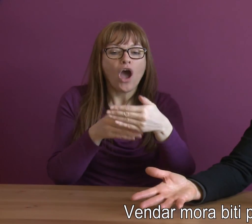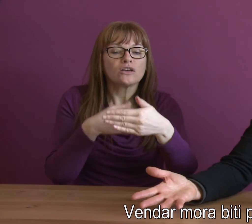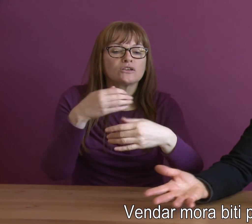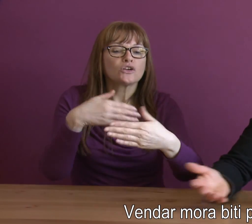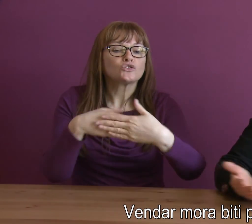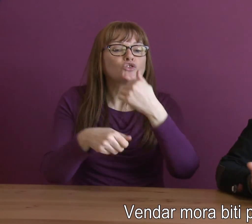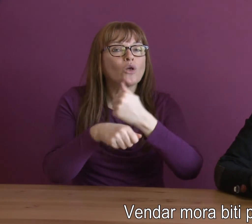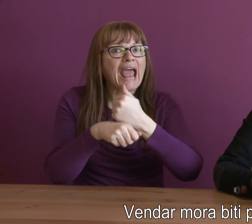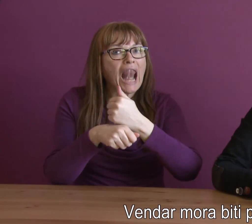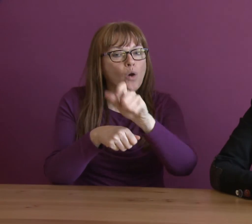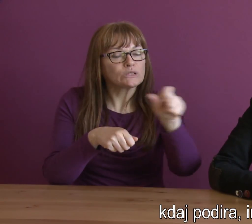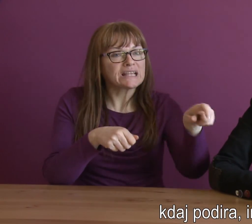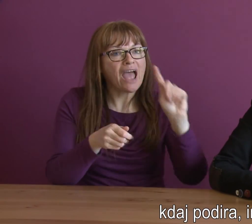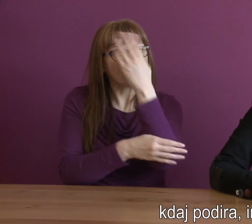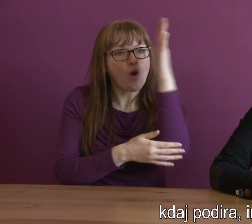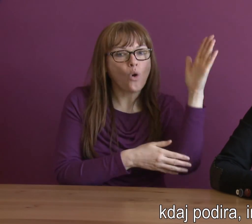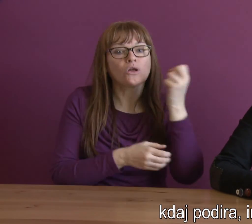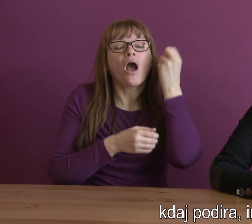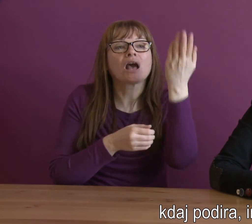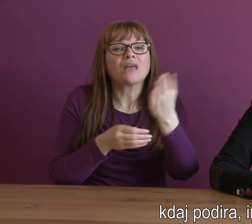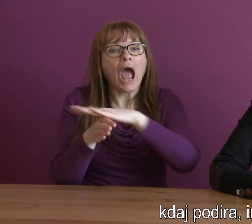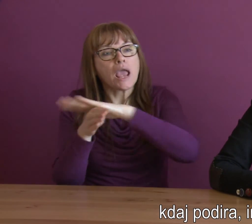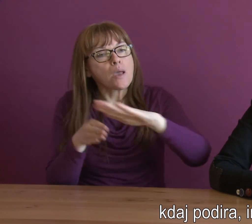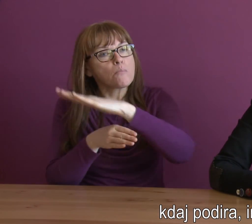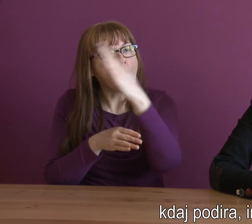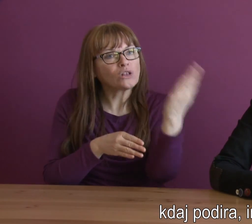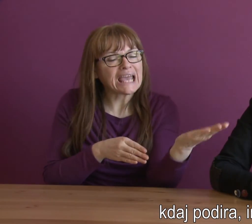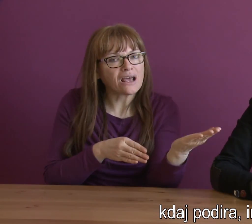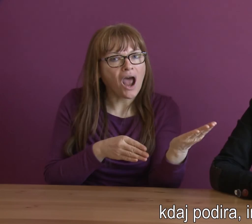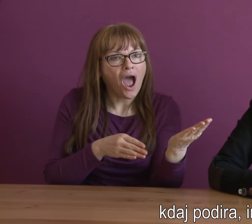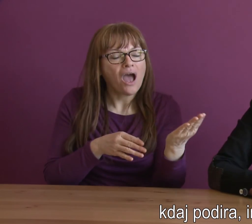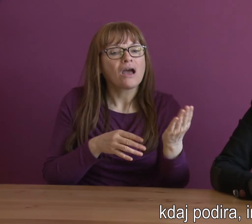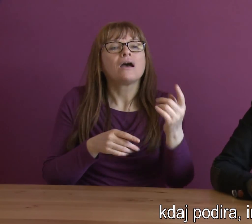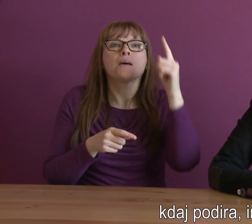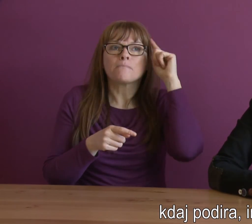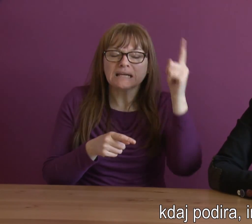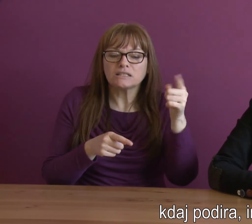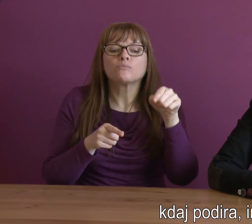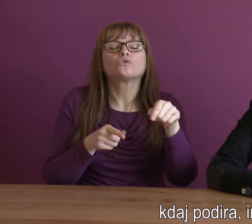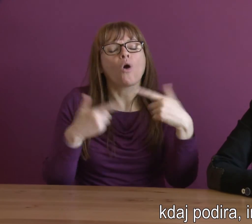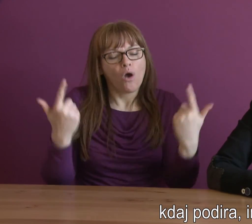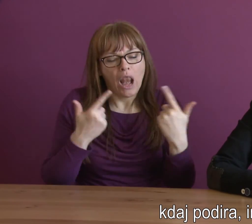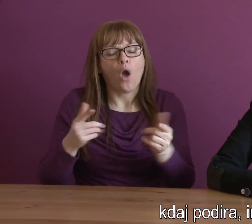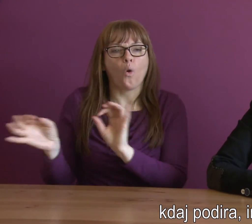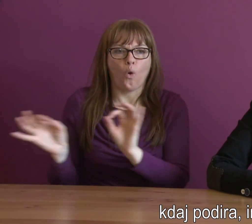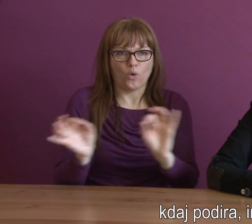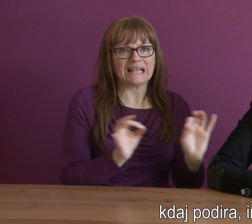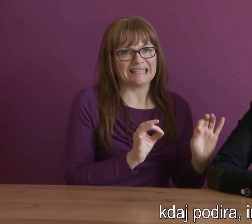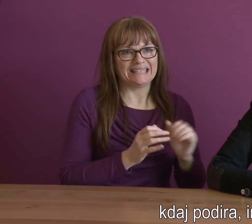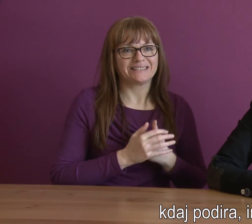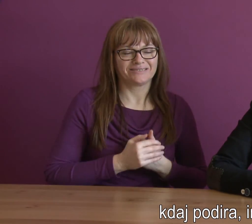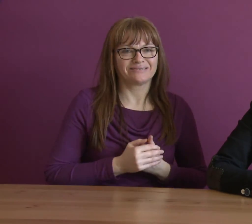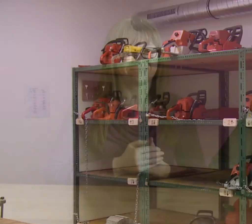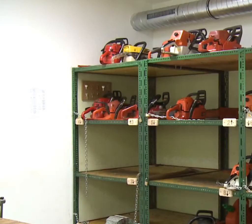sodelavce v gozdu, kdaj podira in mislim, da se to da urediti.